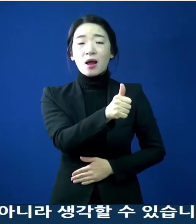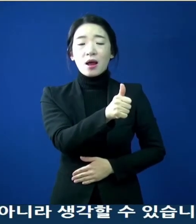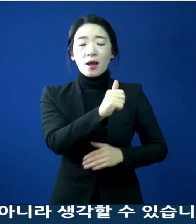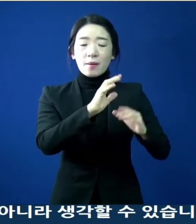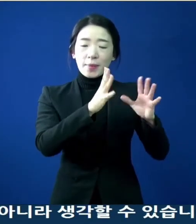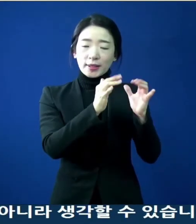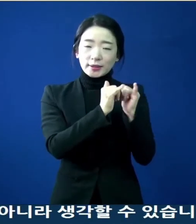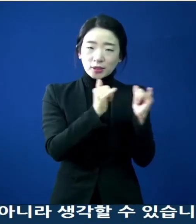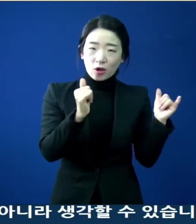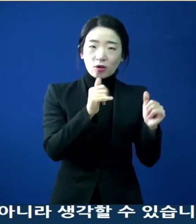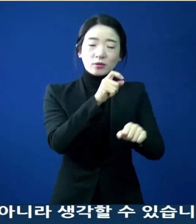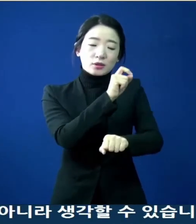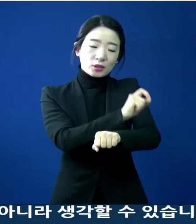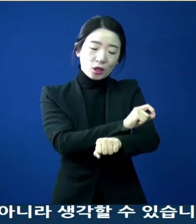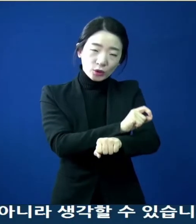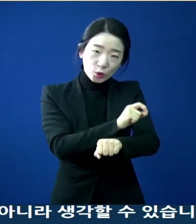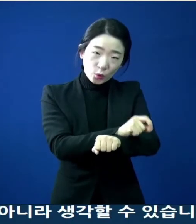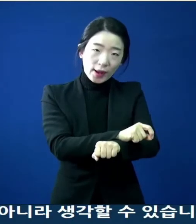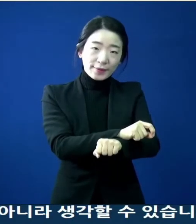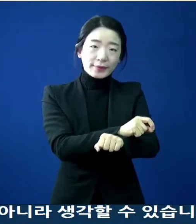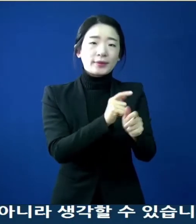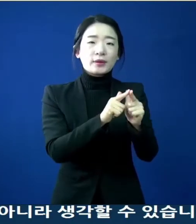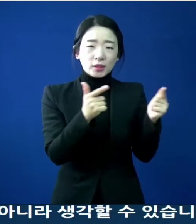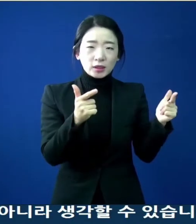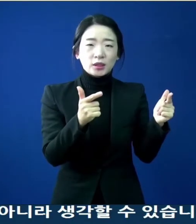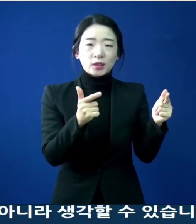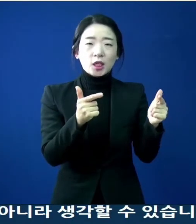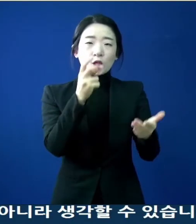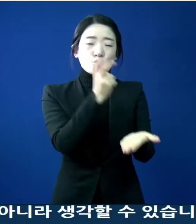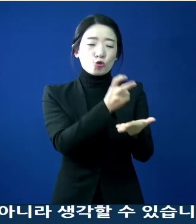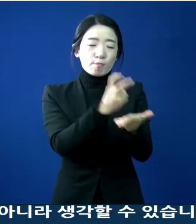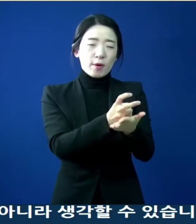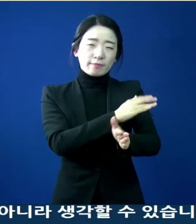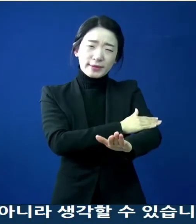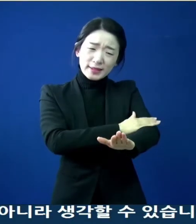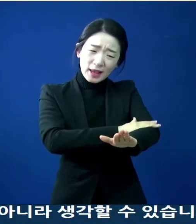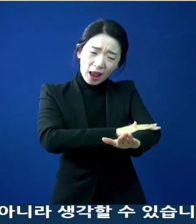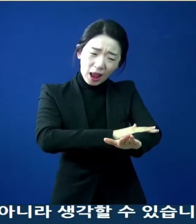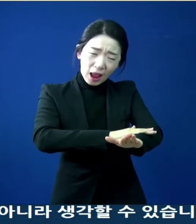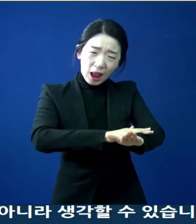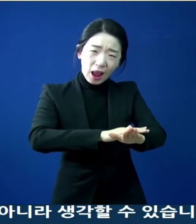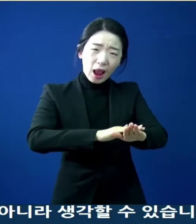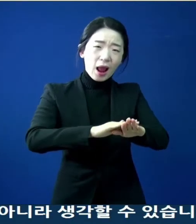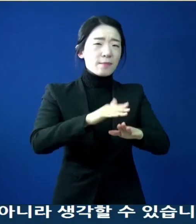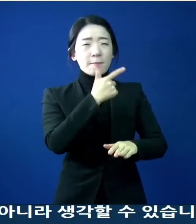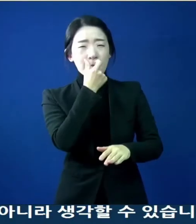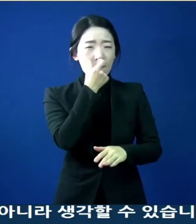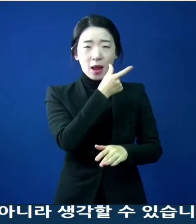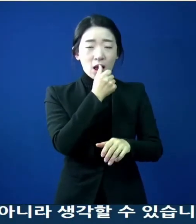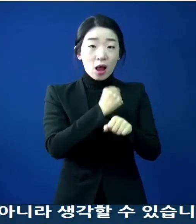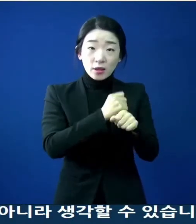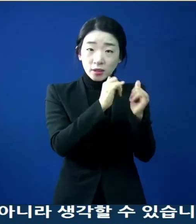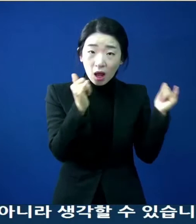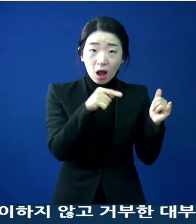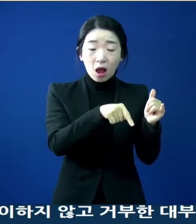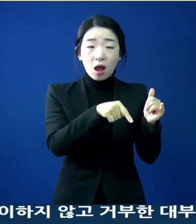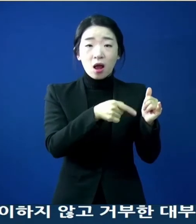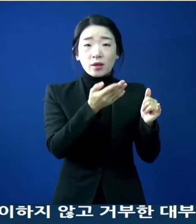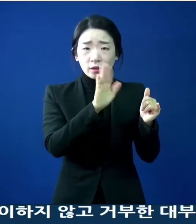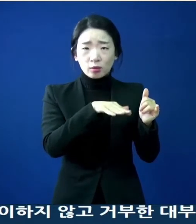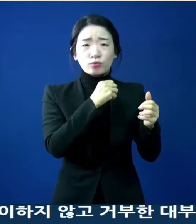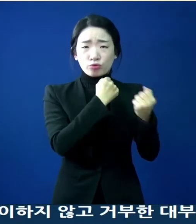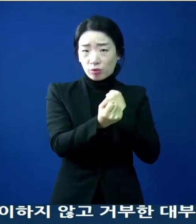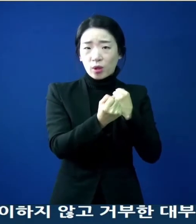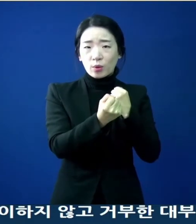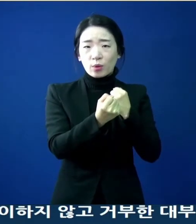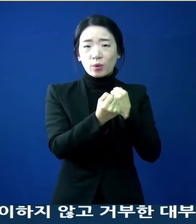그랬습니다. 서기관들이 그랬습니다. 이들은 율법을 잘 아는 자라고 생각하면서 그들에게 율법이